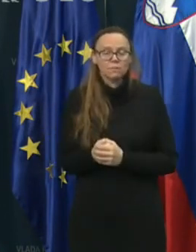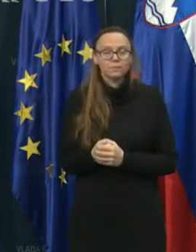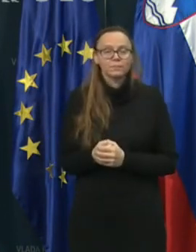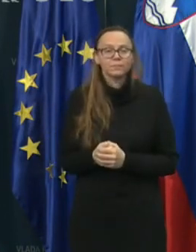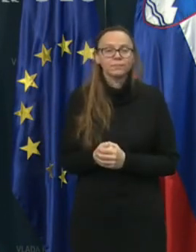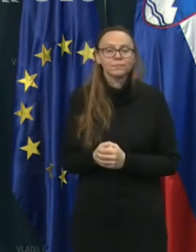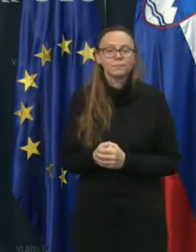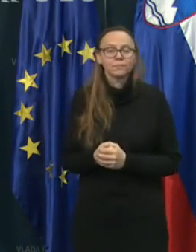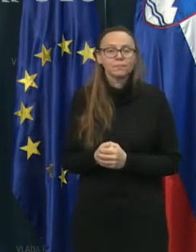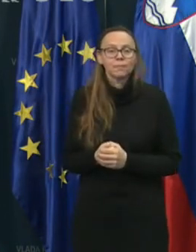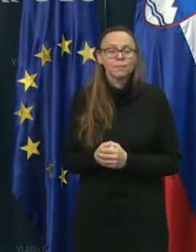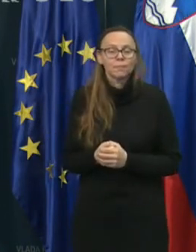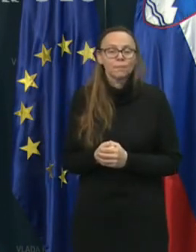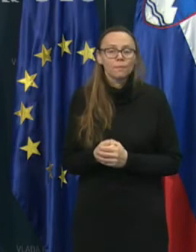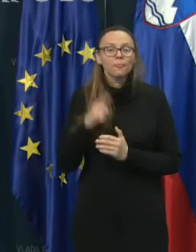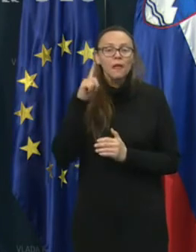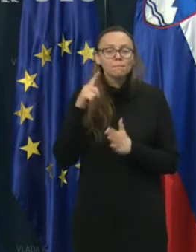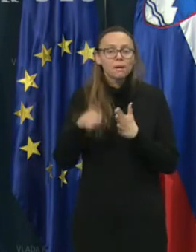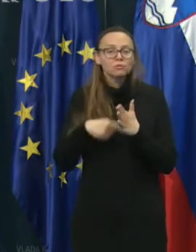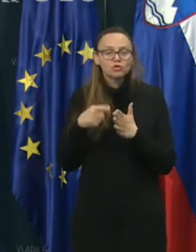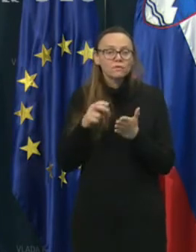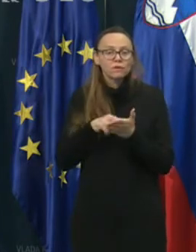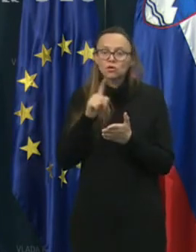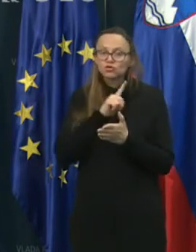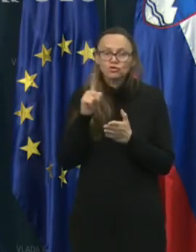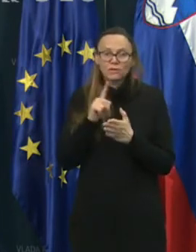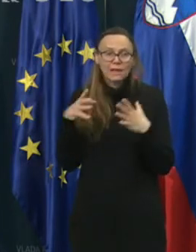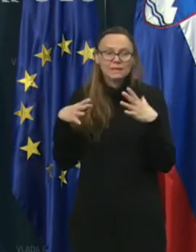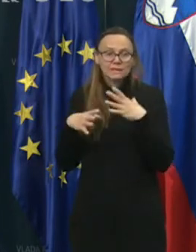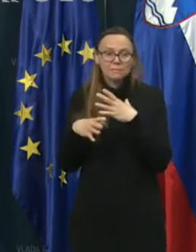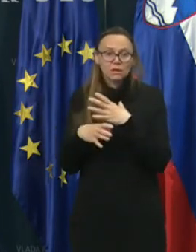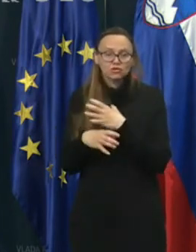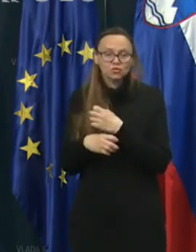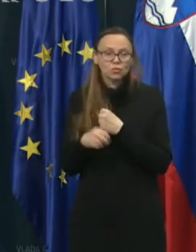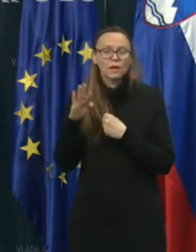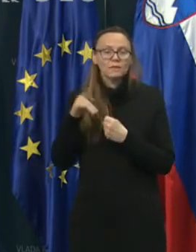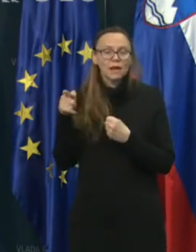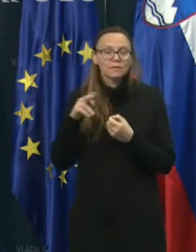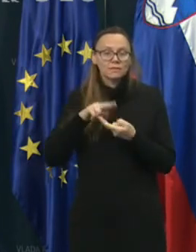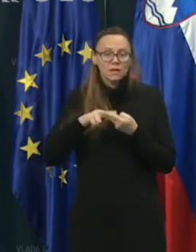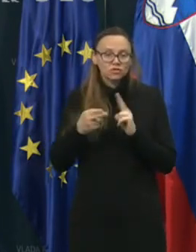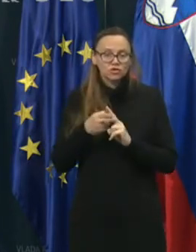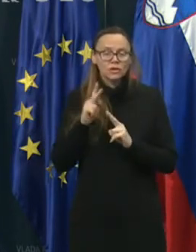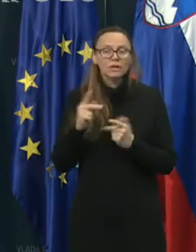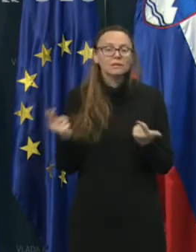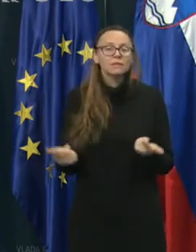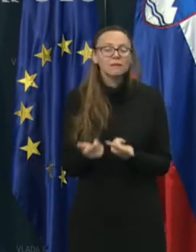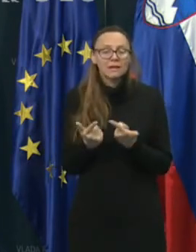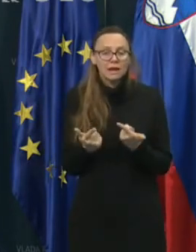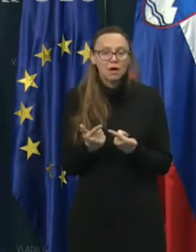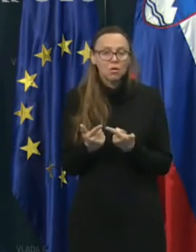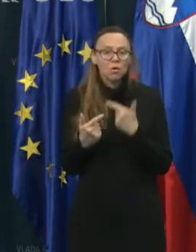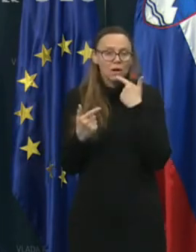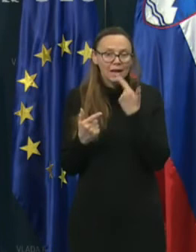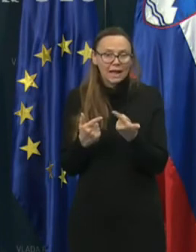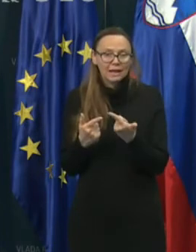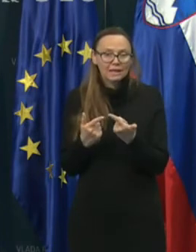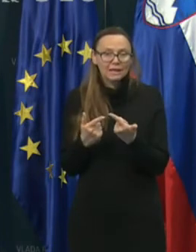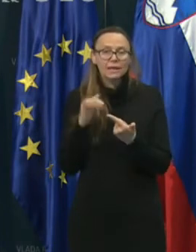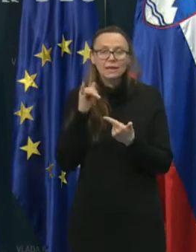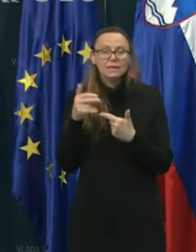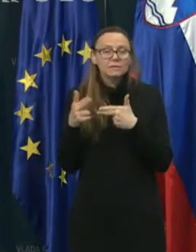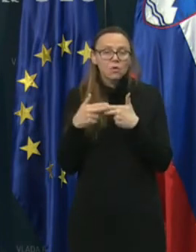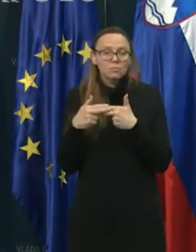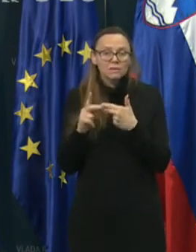Ampak število se še ne zmanjšuje na tak način, da bi lahko rekli, da smo